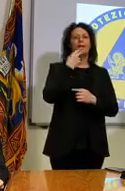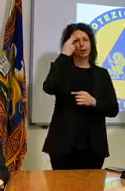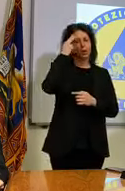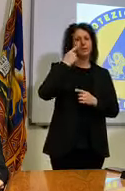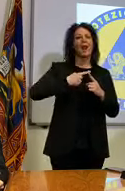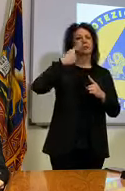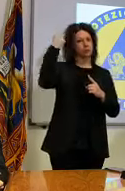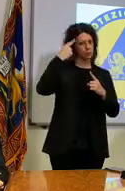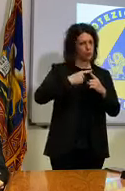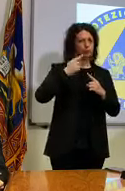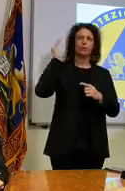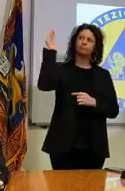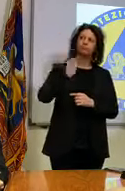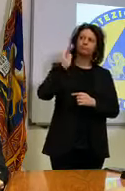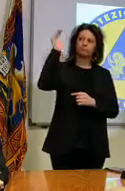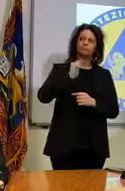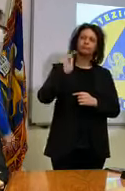giornaliere.